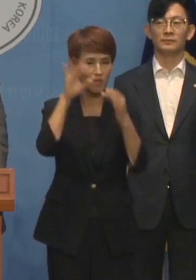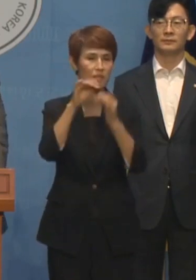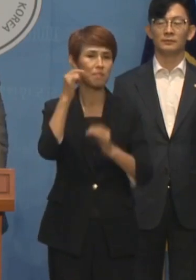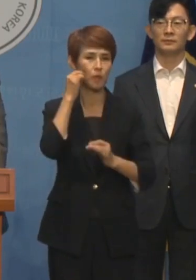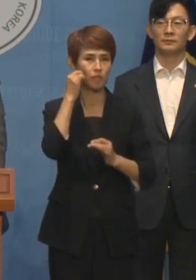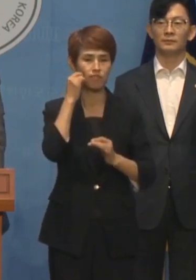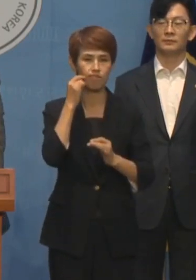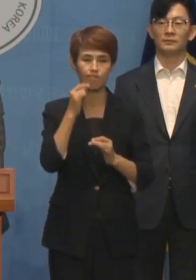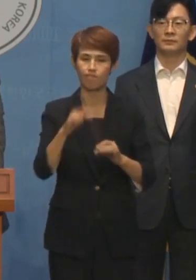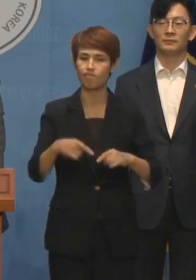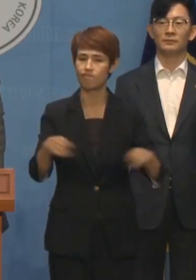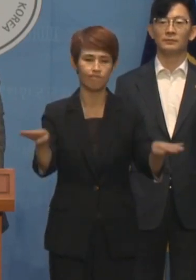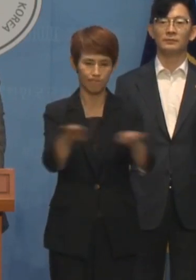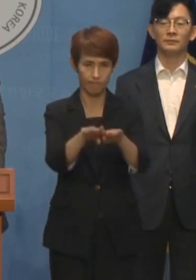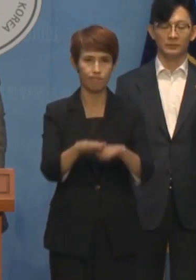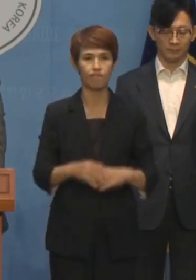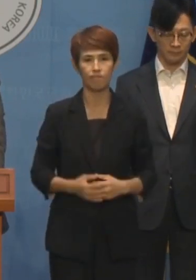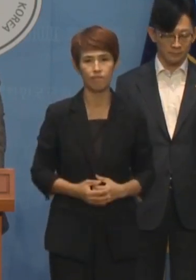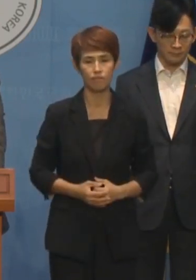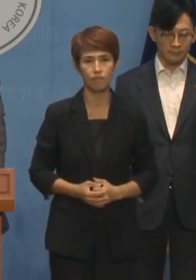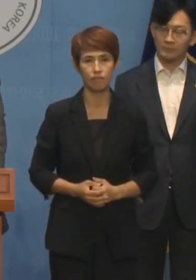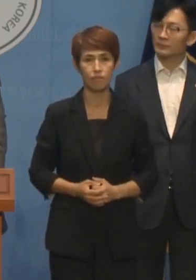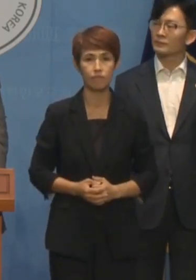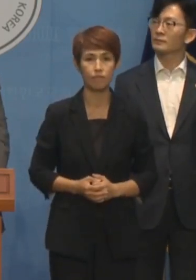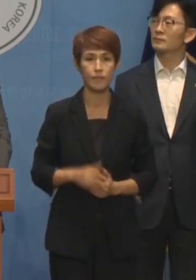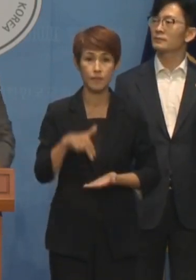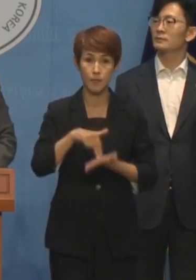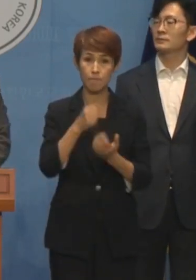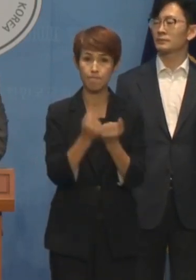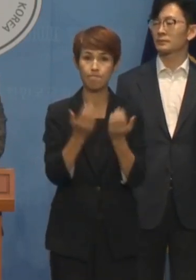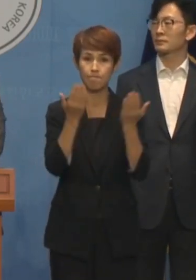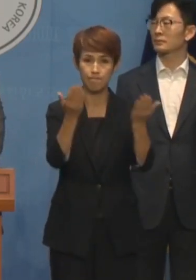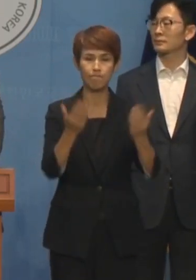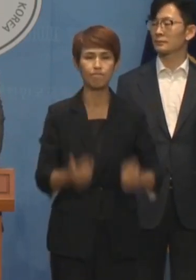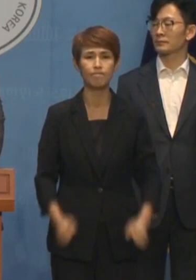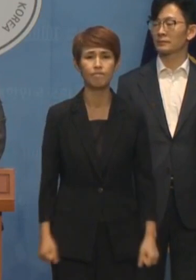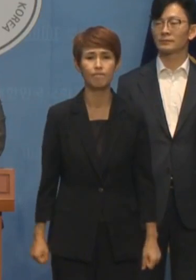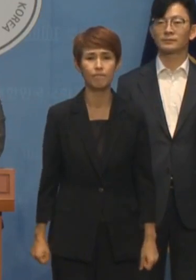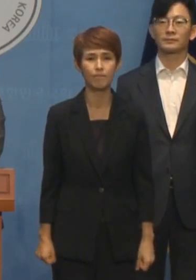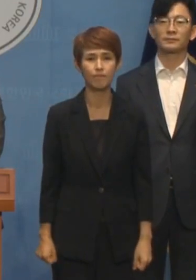박차고 나왔습니다. 그 입장을 읽어드리겠습니다.